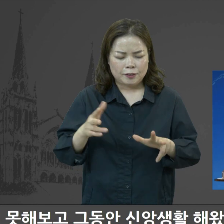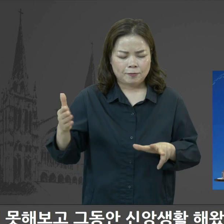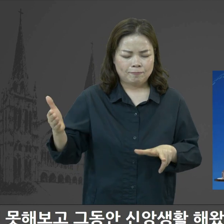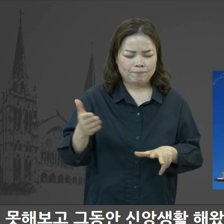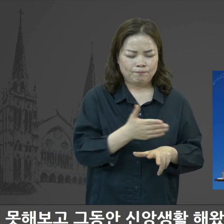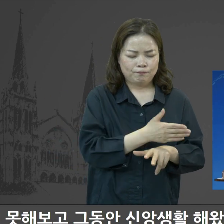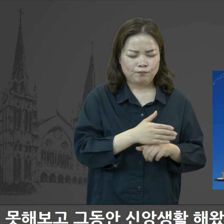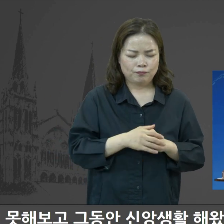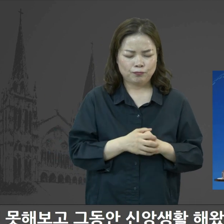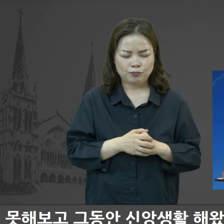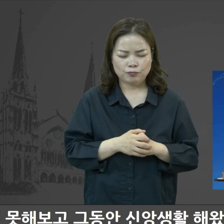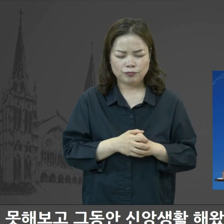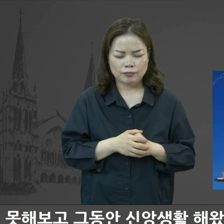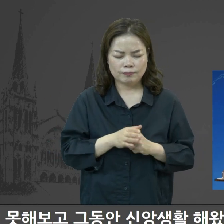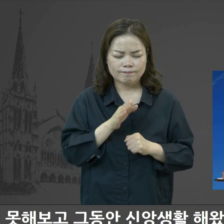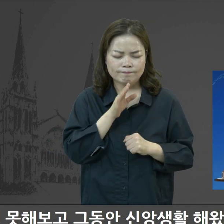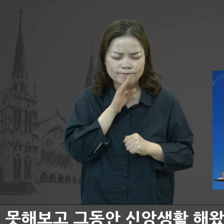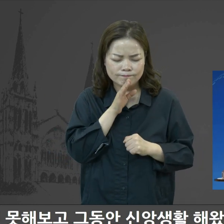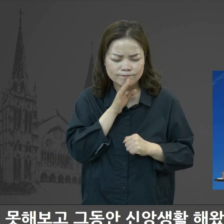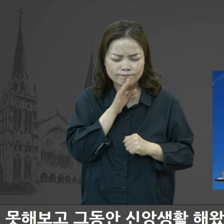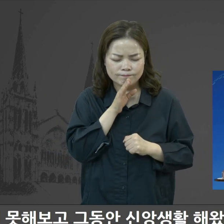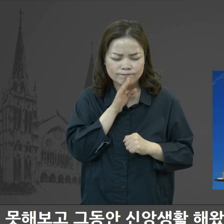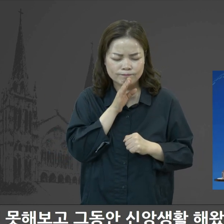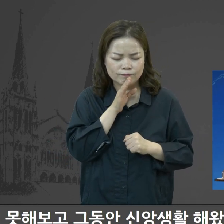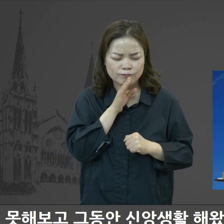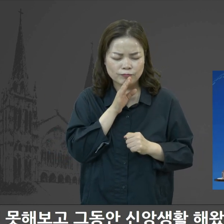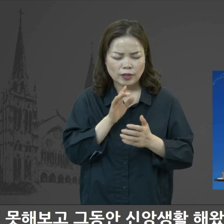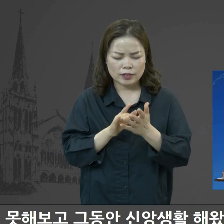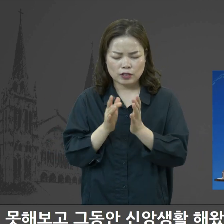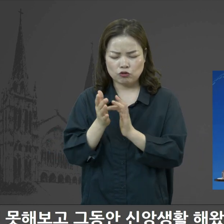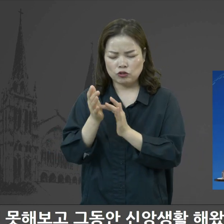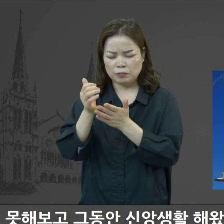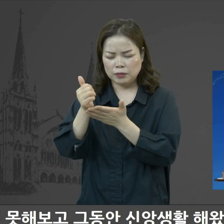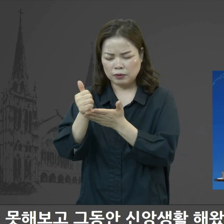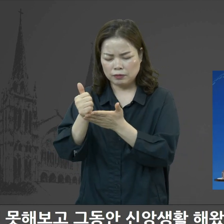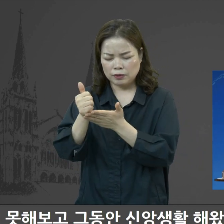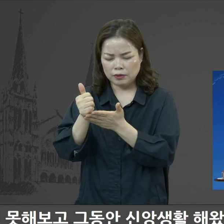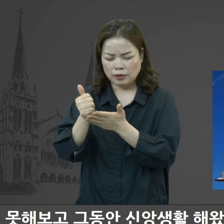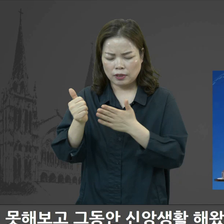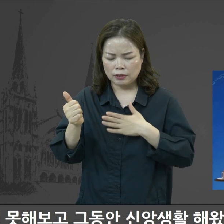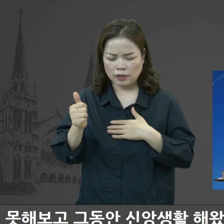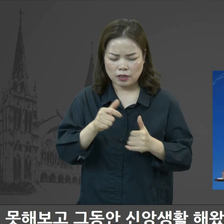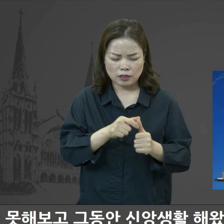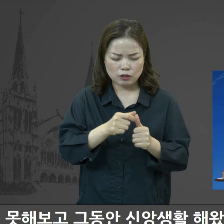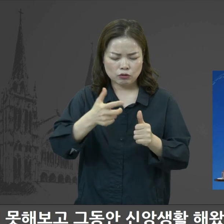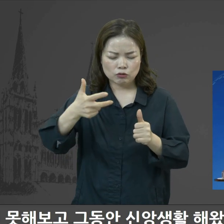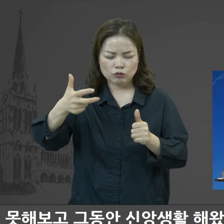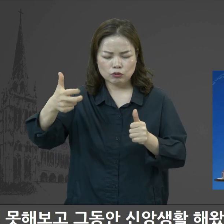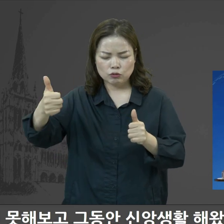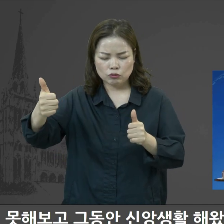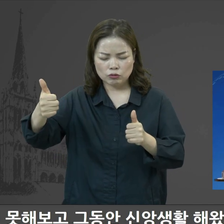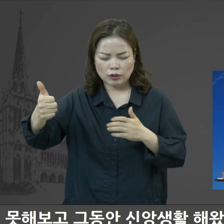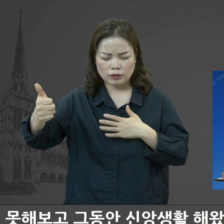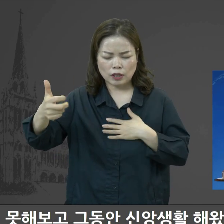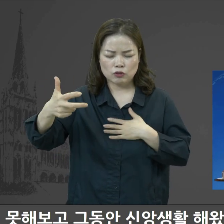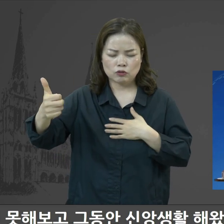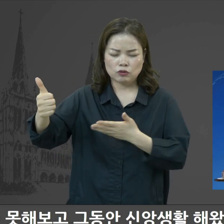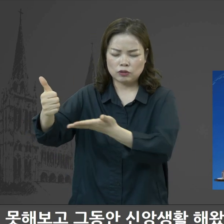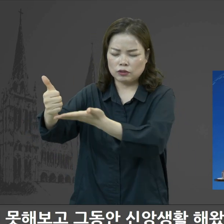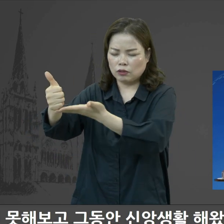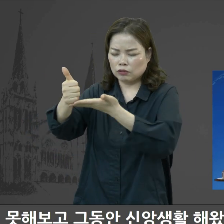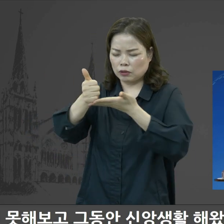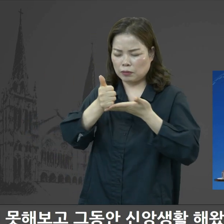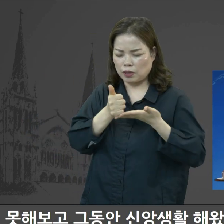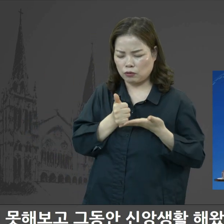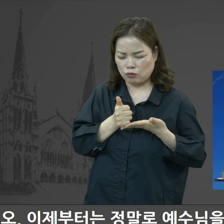이제부터는 정말로 예수님을 나의 구주, 나의 주님으로